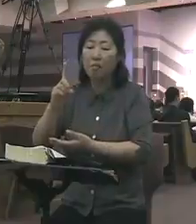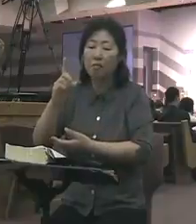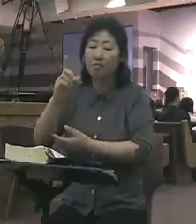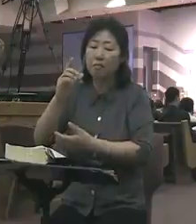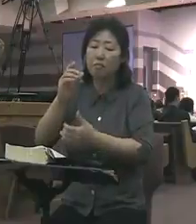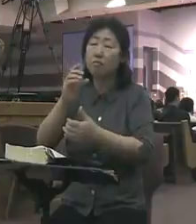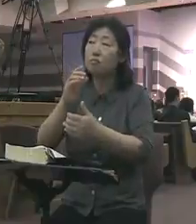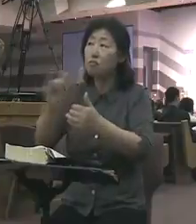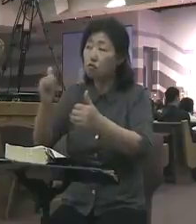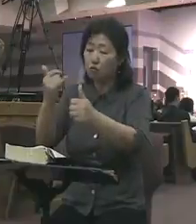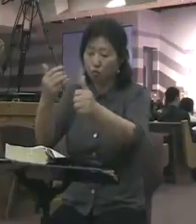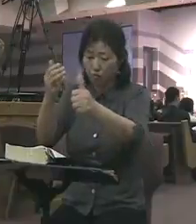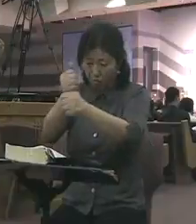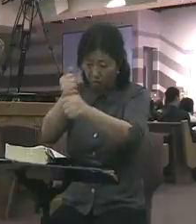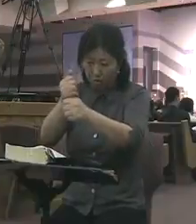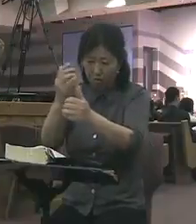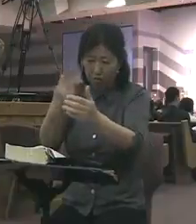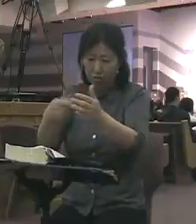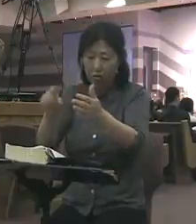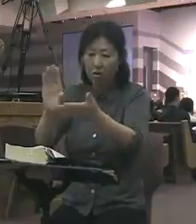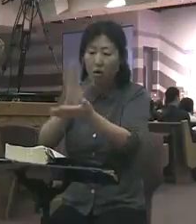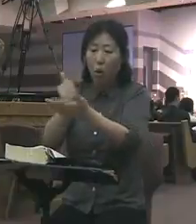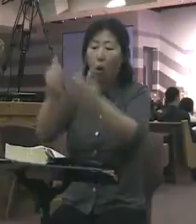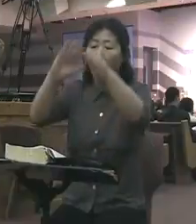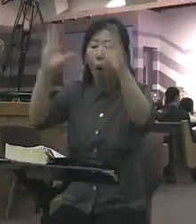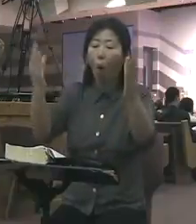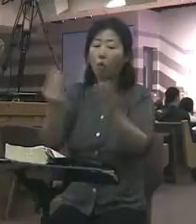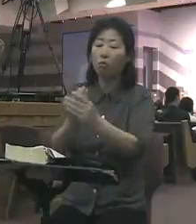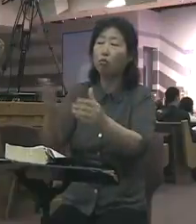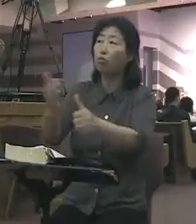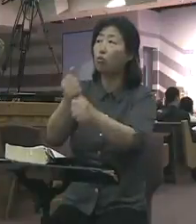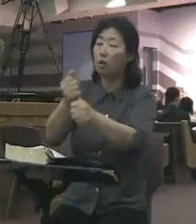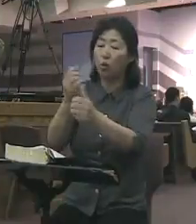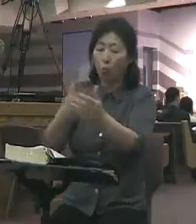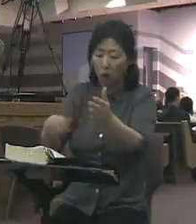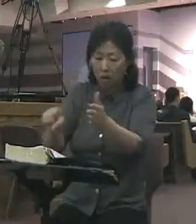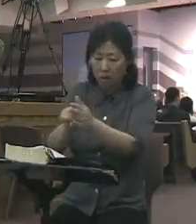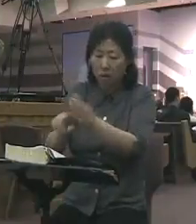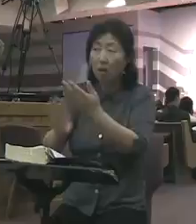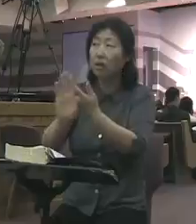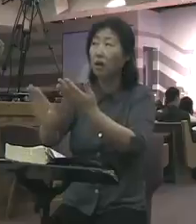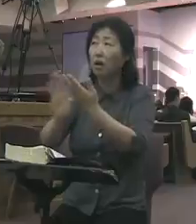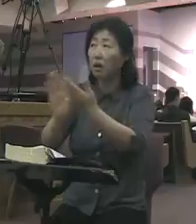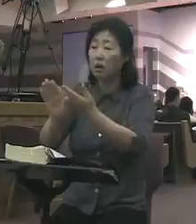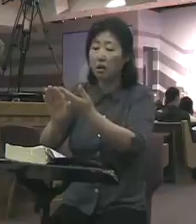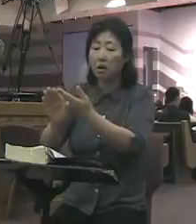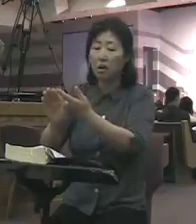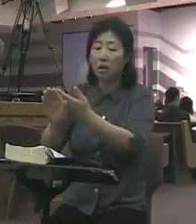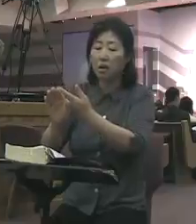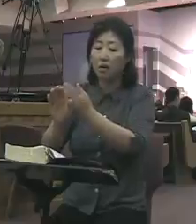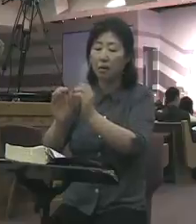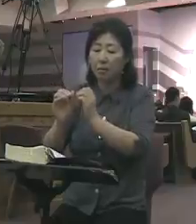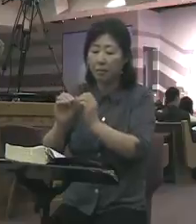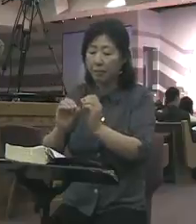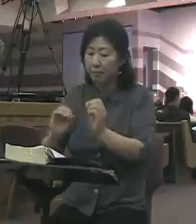위해 그리스도를 내가 온전히 붙잡기 위하여 다른 것을 내고 할 수 있어야 합니다.